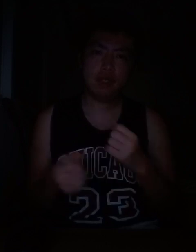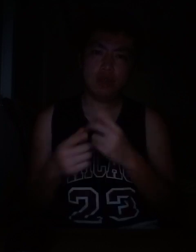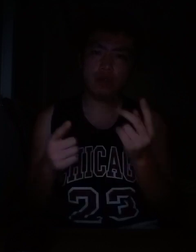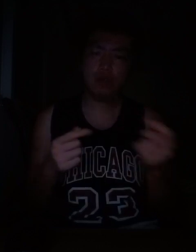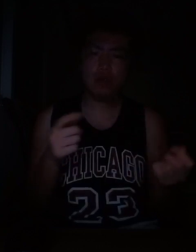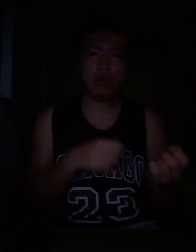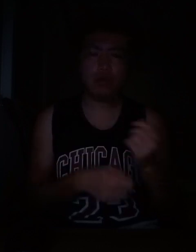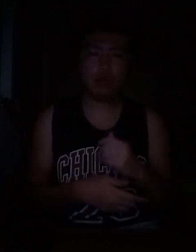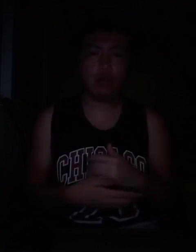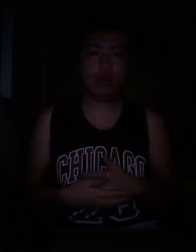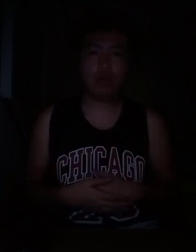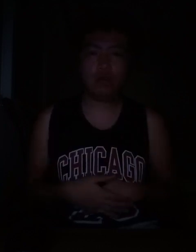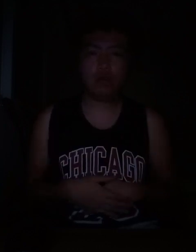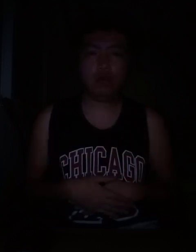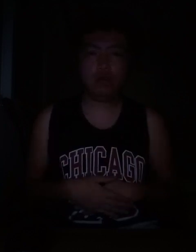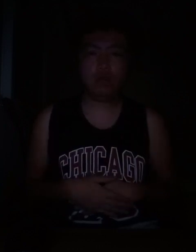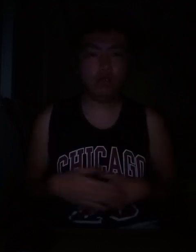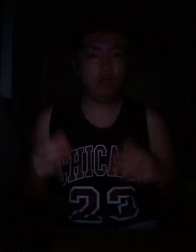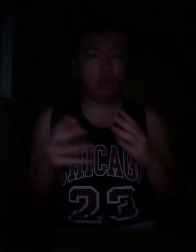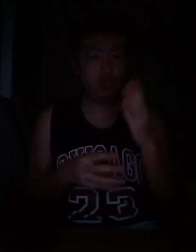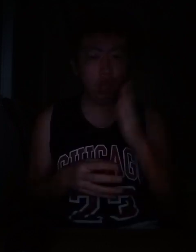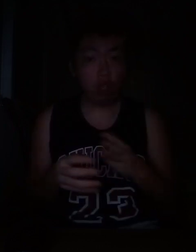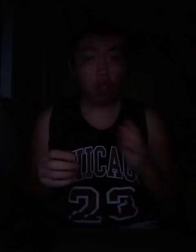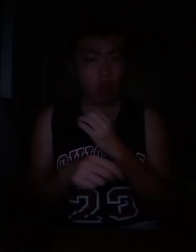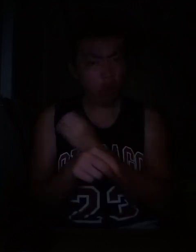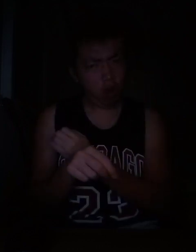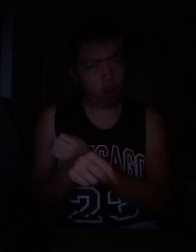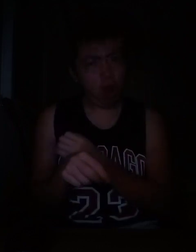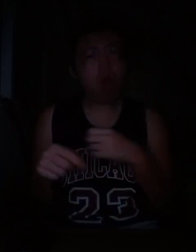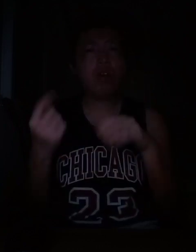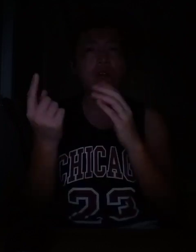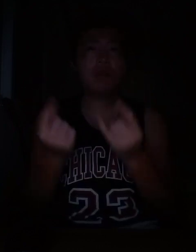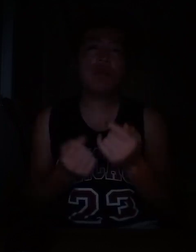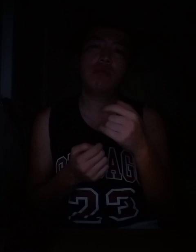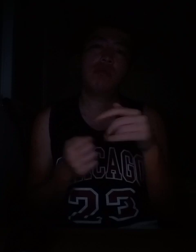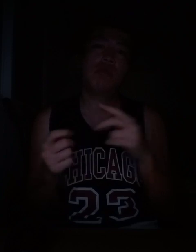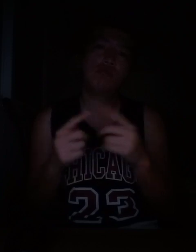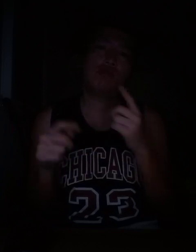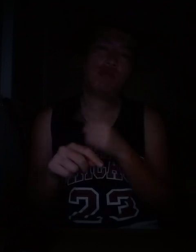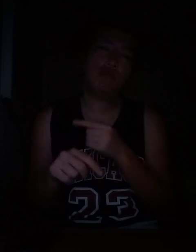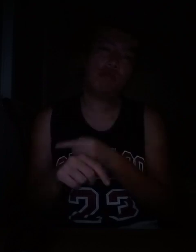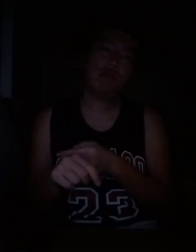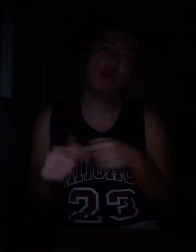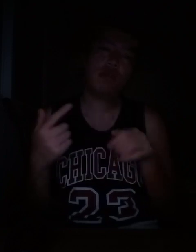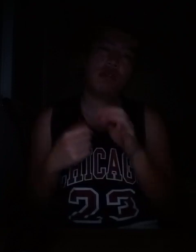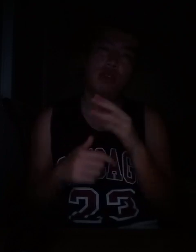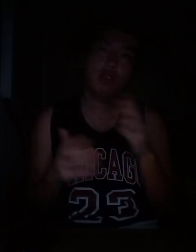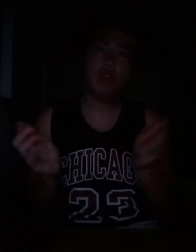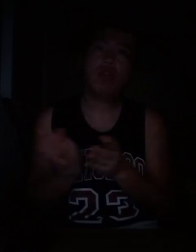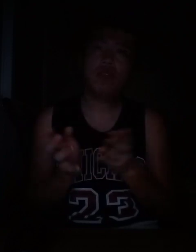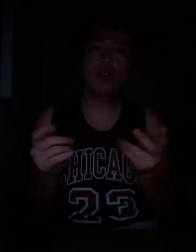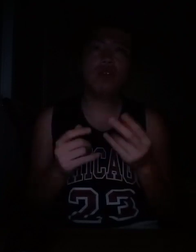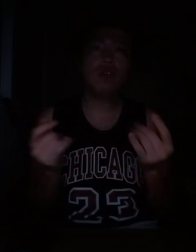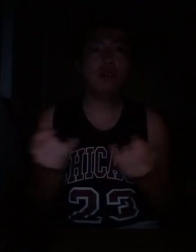치렀습니다. 이후 최 선생은 교사 생활을 하다 의학전문학교에 진학해 제주에서 무료 치료 활동을